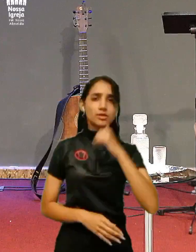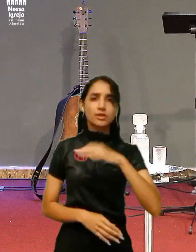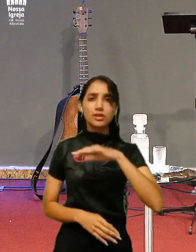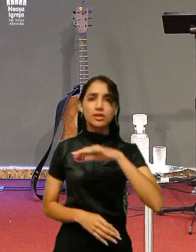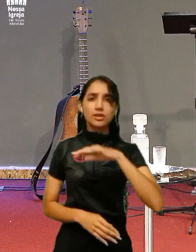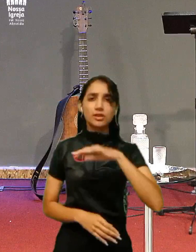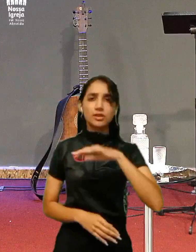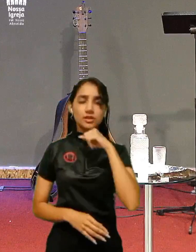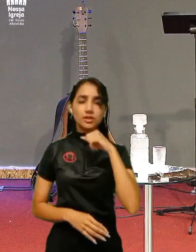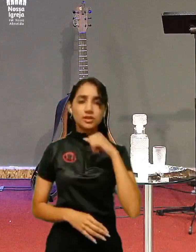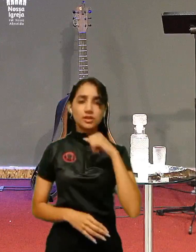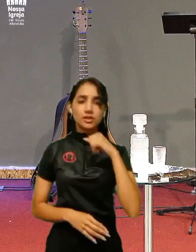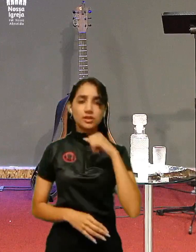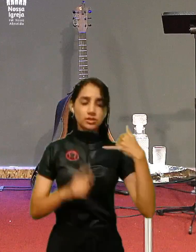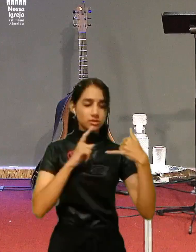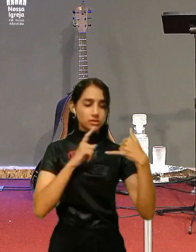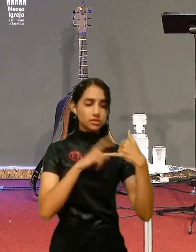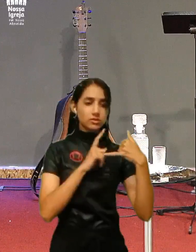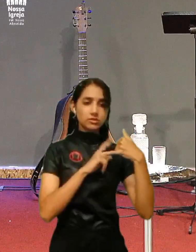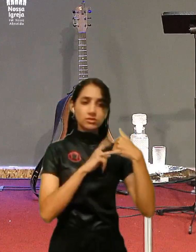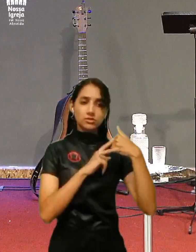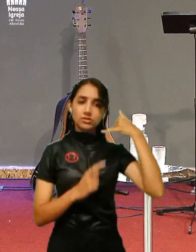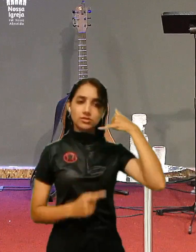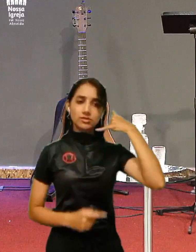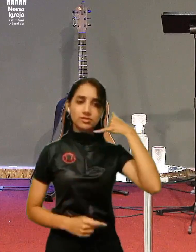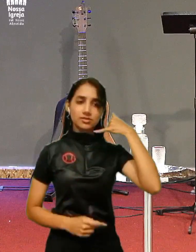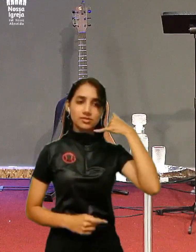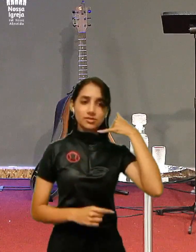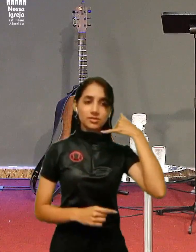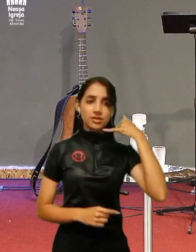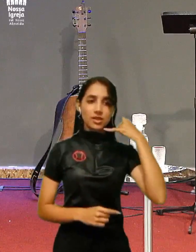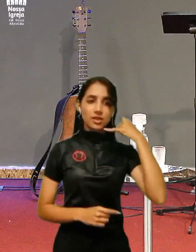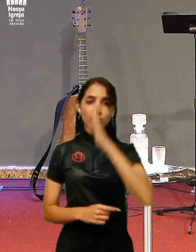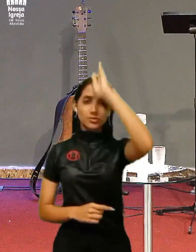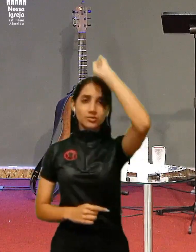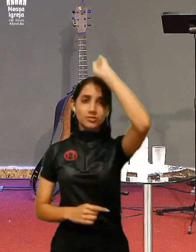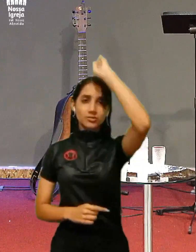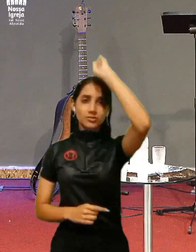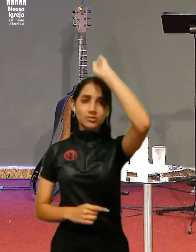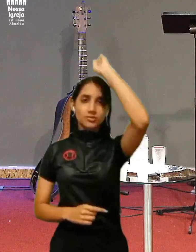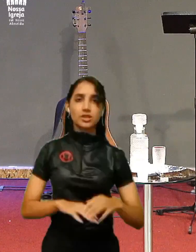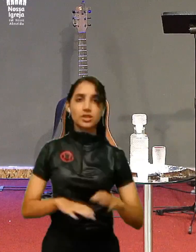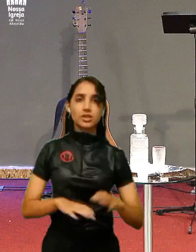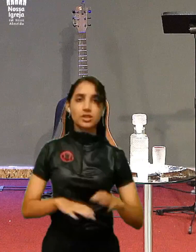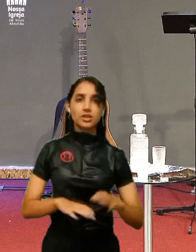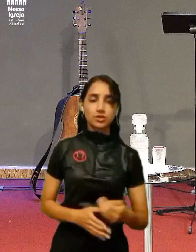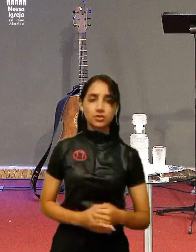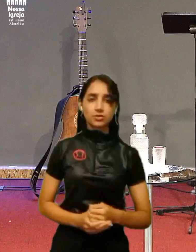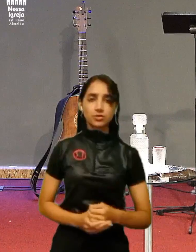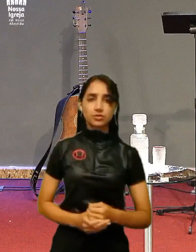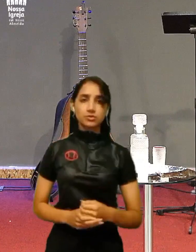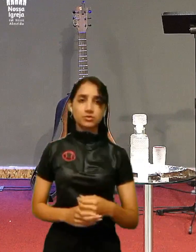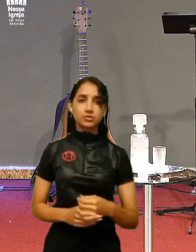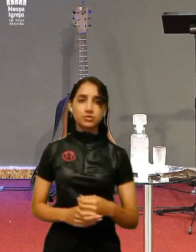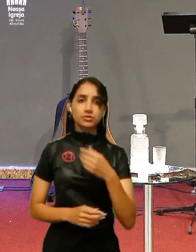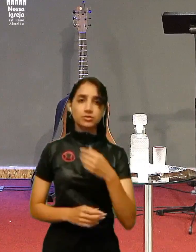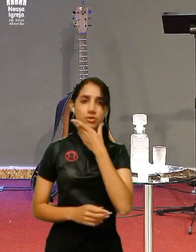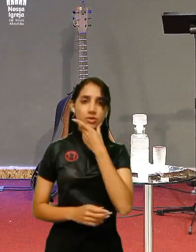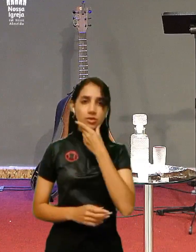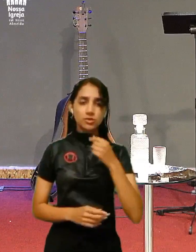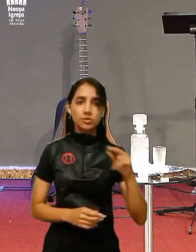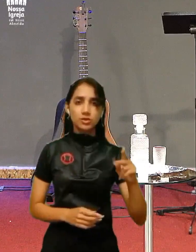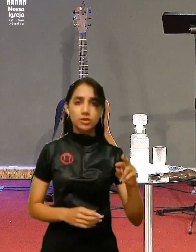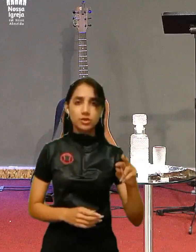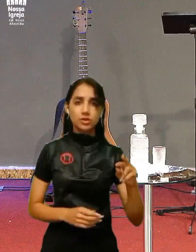chamar os bombeiros. E o irmão de 14 anos, ele se ajoelha,